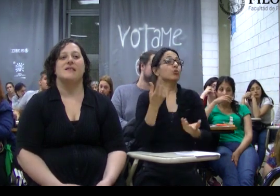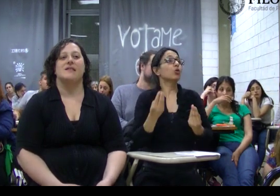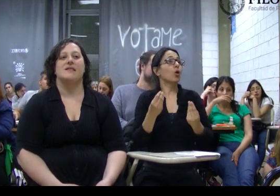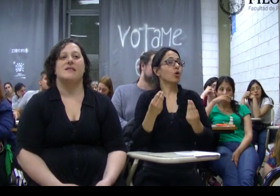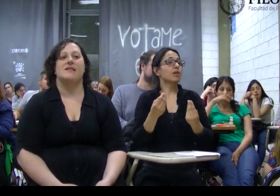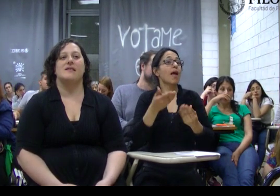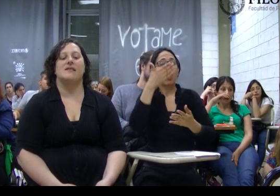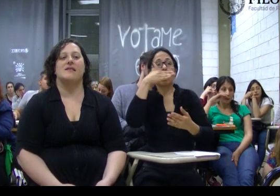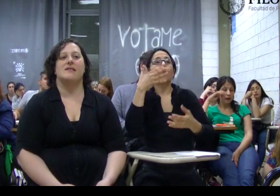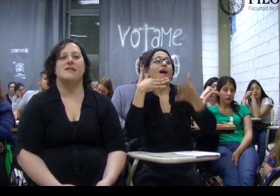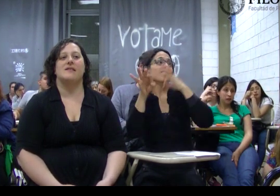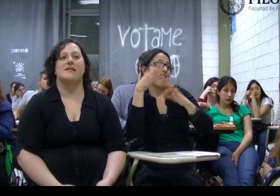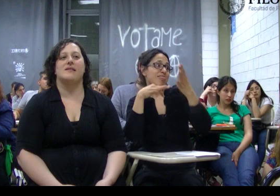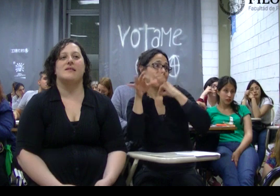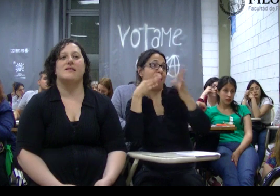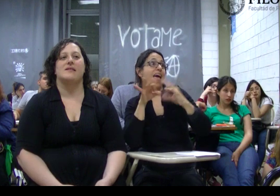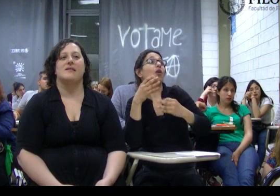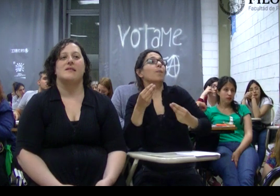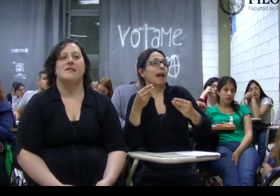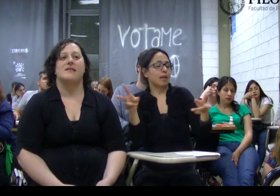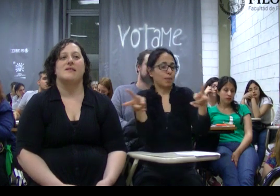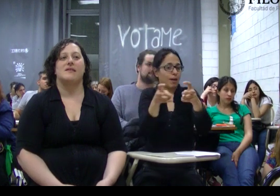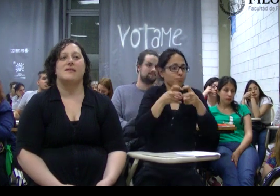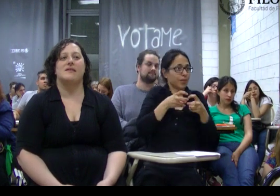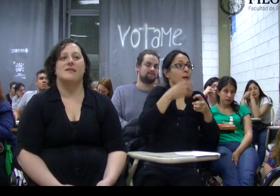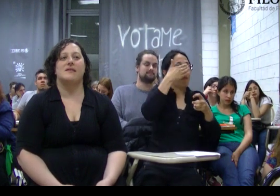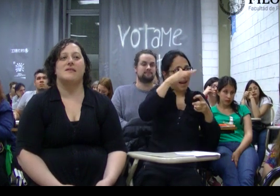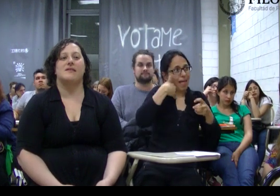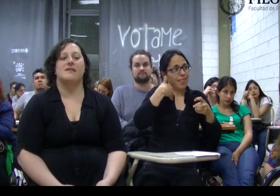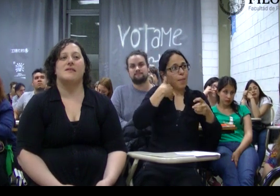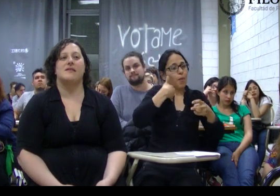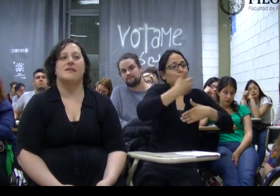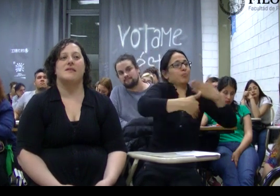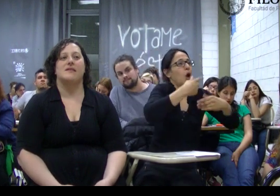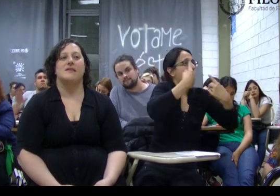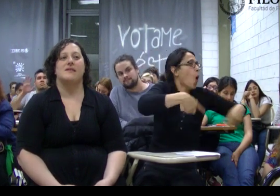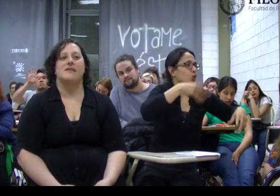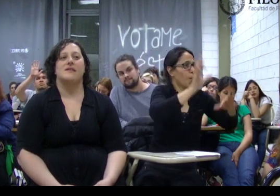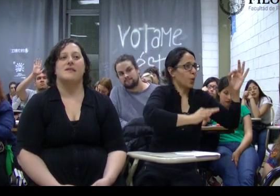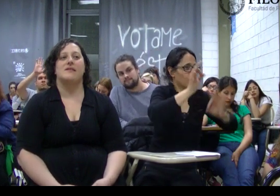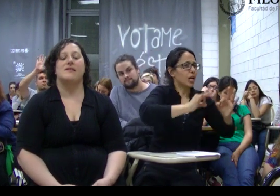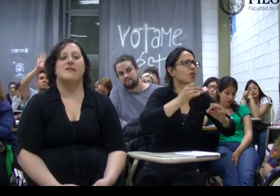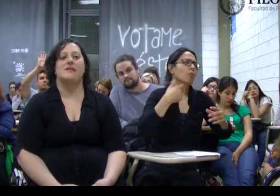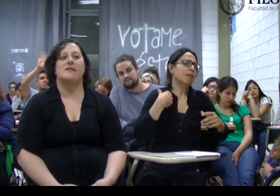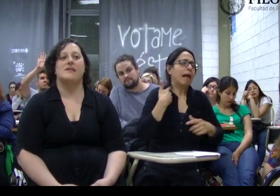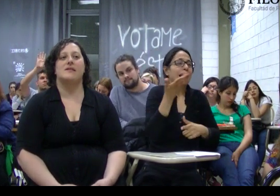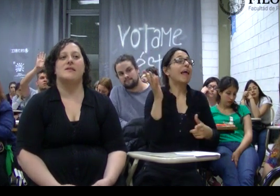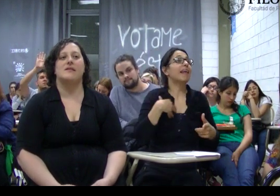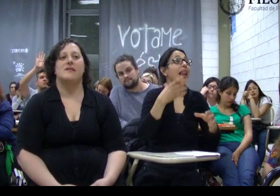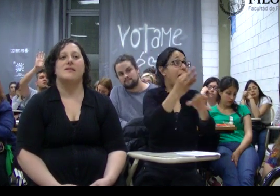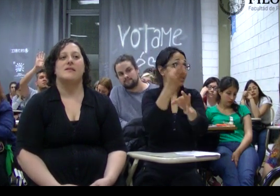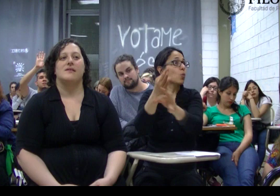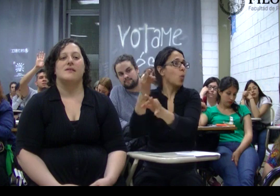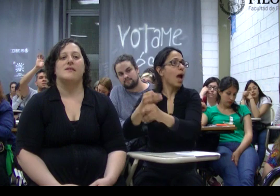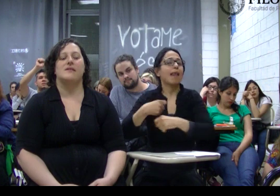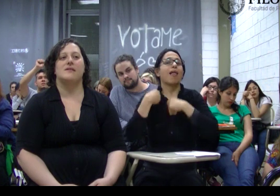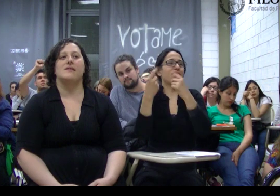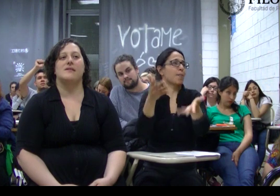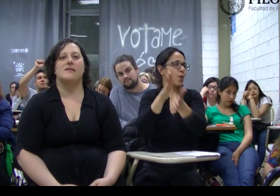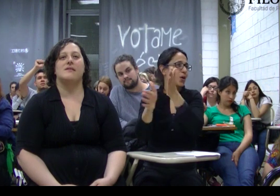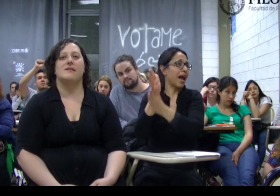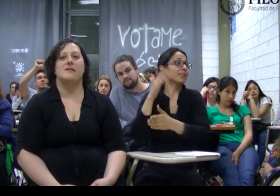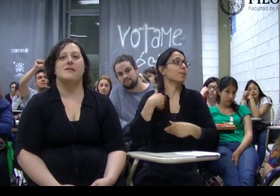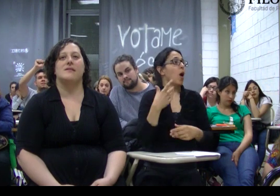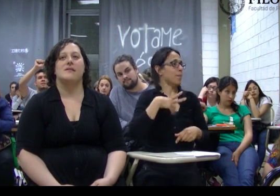es venderlo para después recaudar para hacer más videos. A las escuelas en general se lo damos, pero a los particulares lo damos.